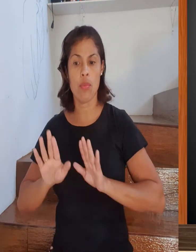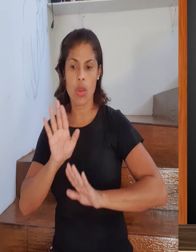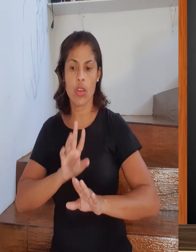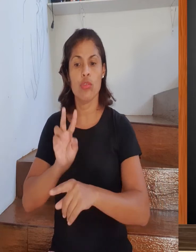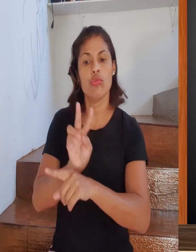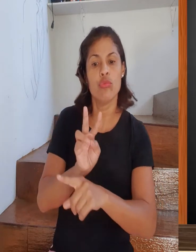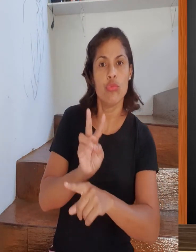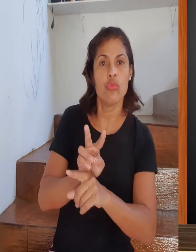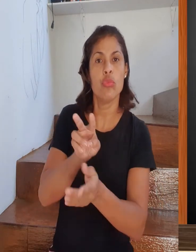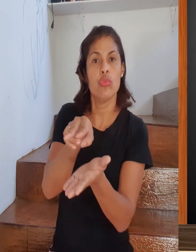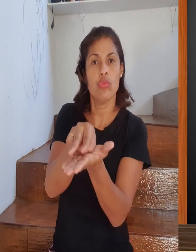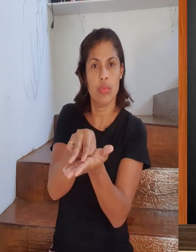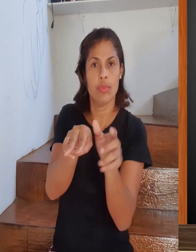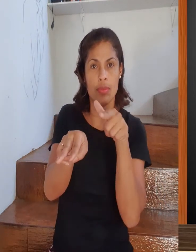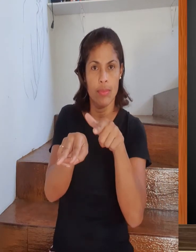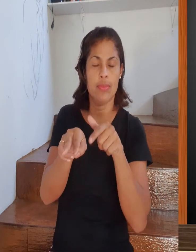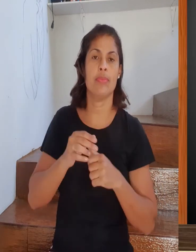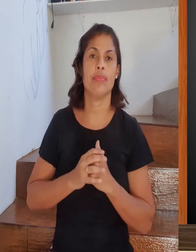o nosso paciente por mais tempo.